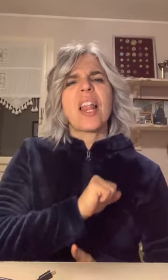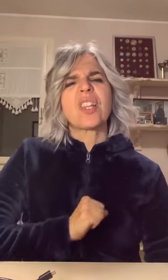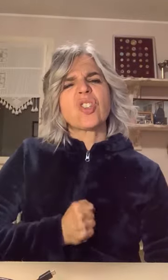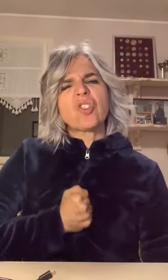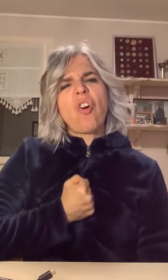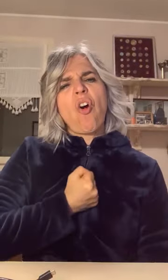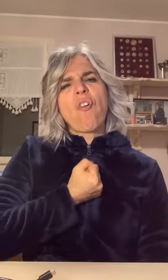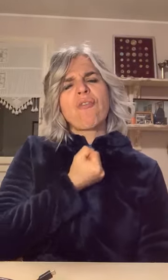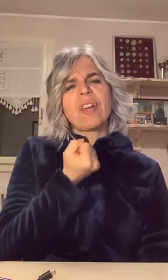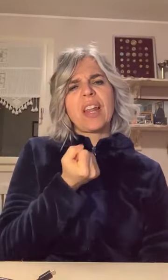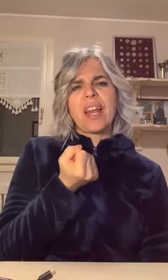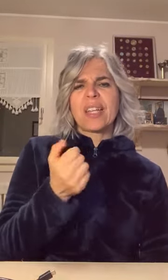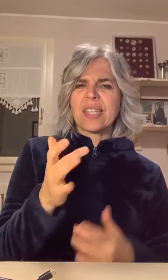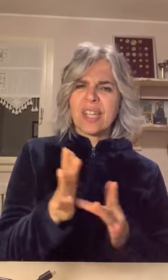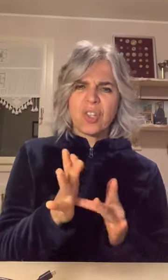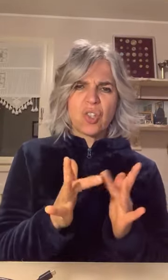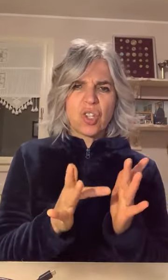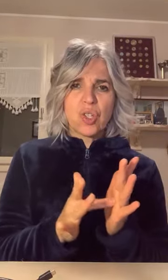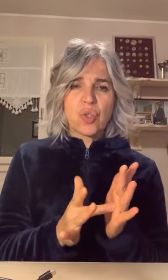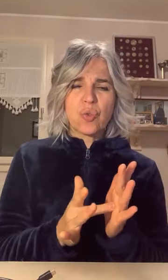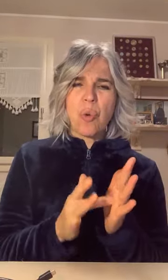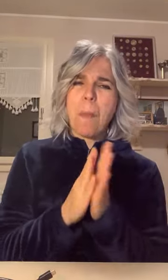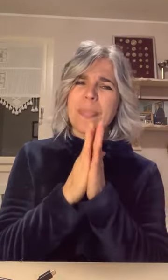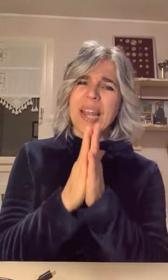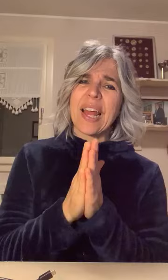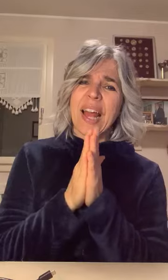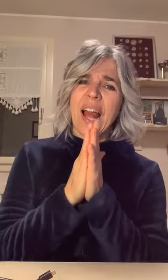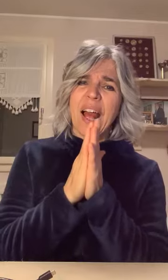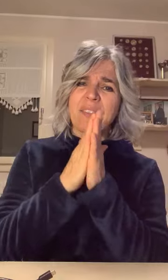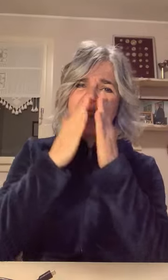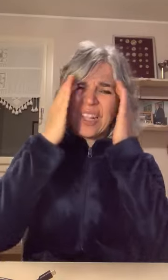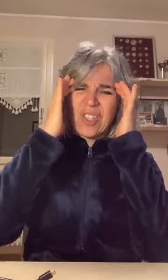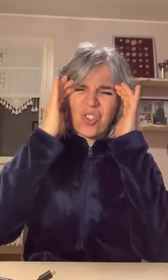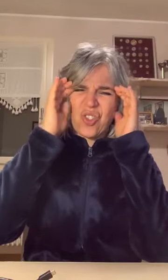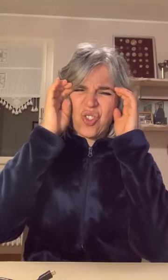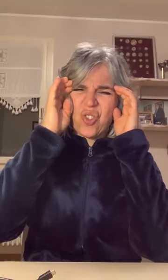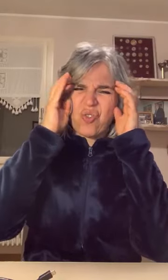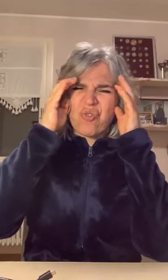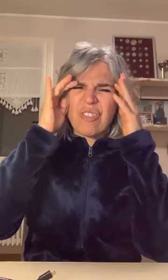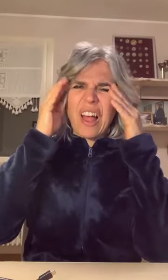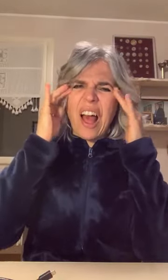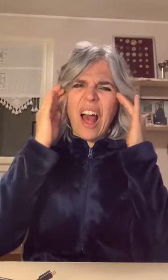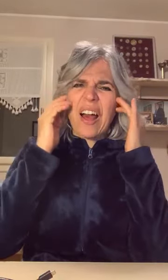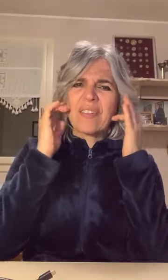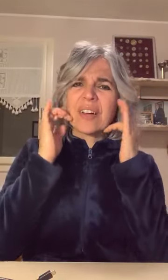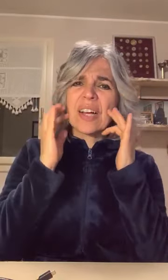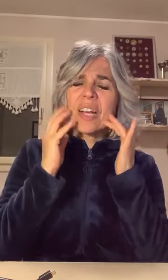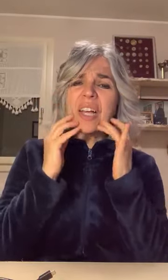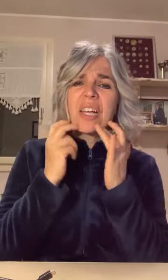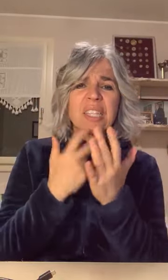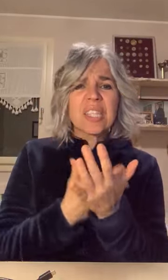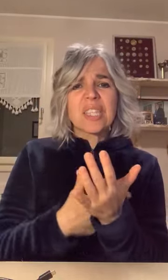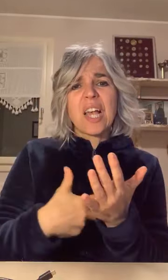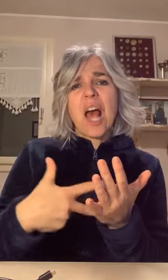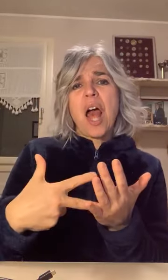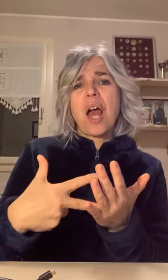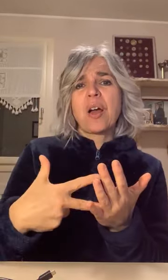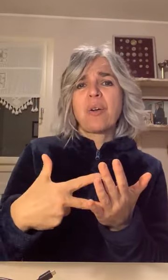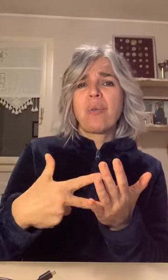preghiera dove sudava del sangue, lui disse: Padre, se ti è possibile, passa da me questo calice, perché stava